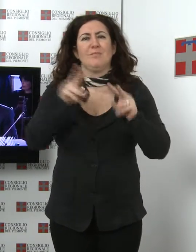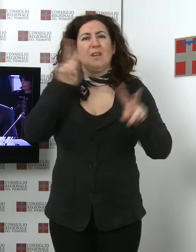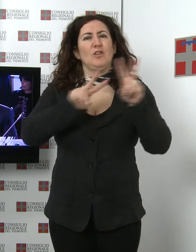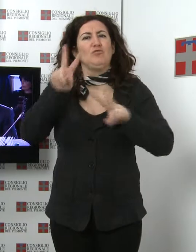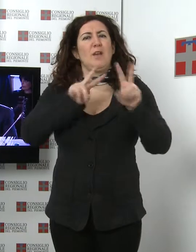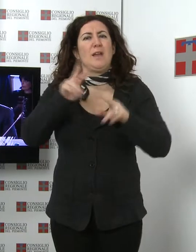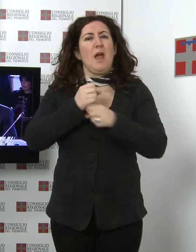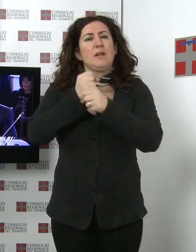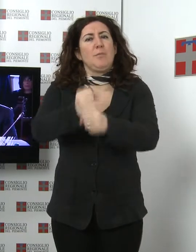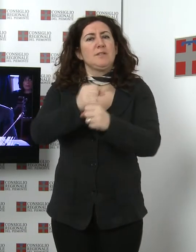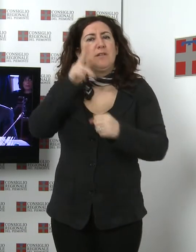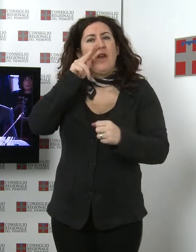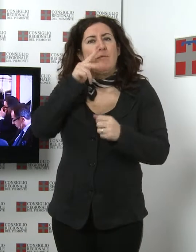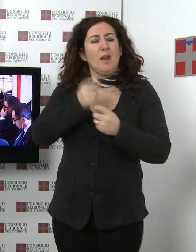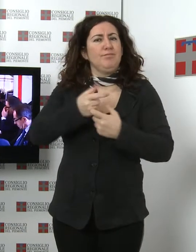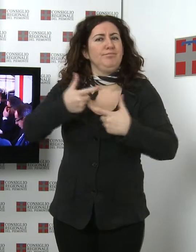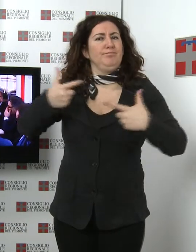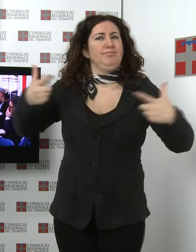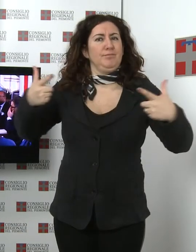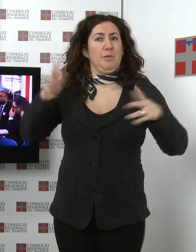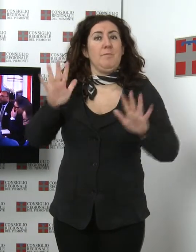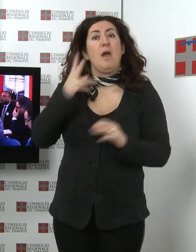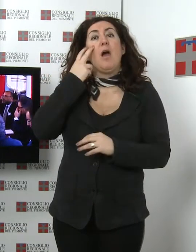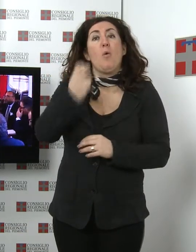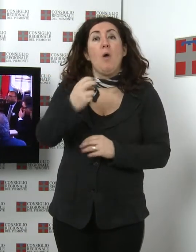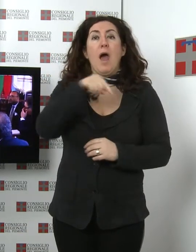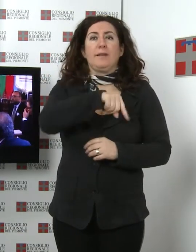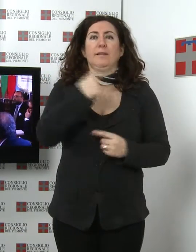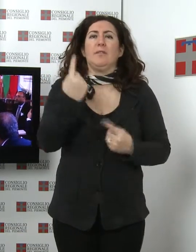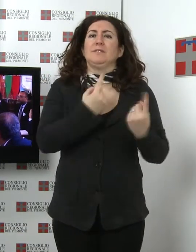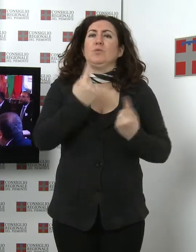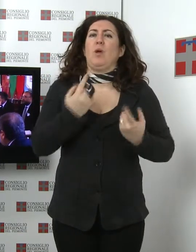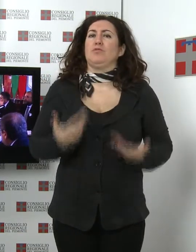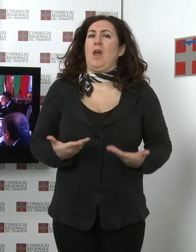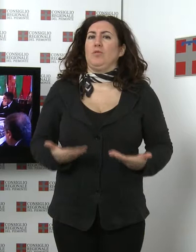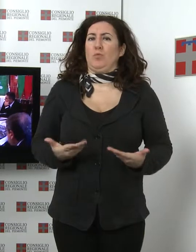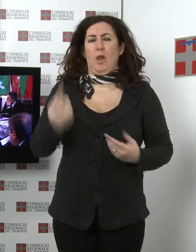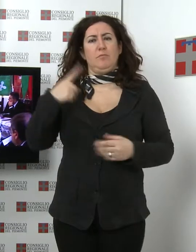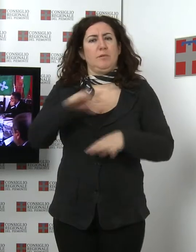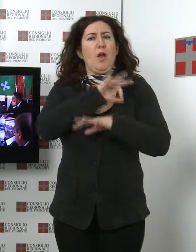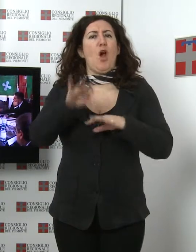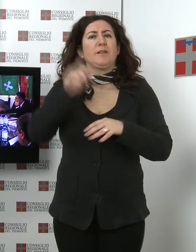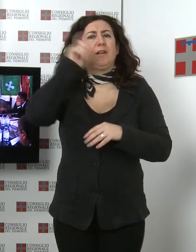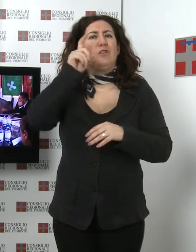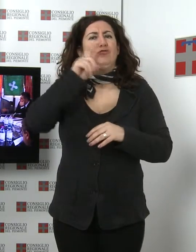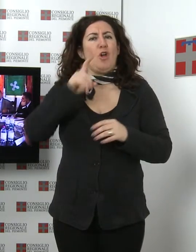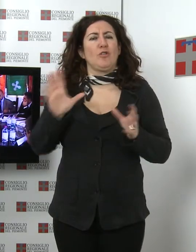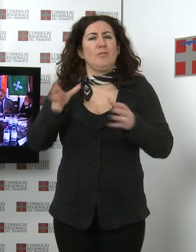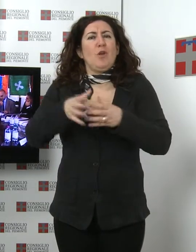sistemi istituzionali esistenti. È l'ordine del giorno approvato dalla Conferenza dei Presidenti dei Consigli regionali riunita a Roma. Approvato anche